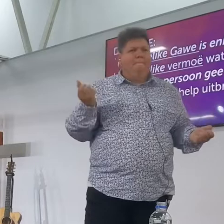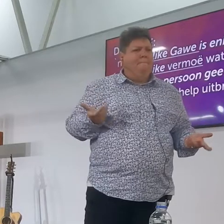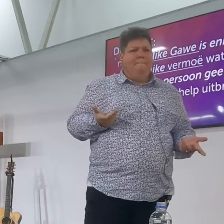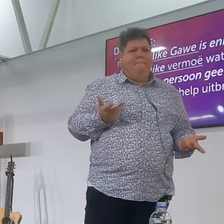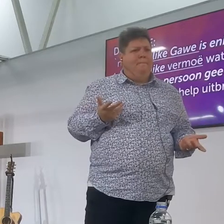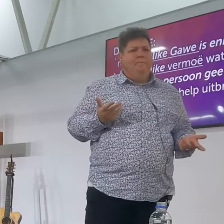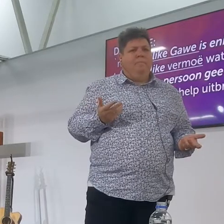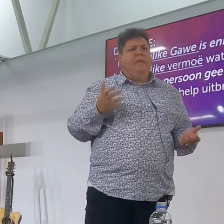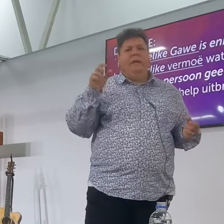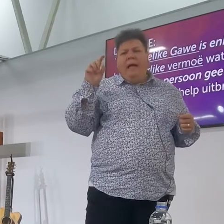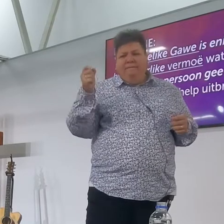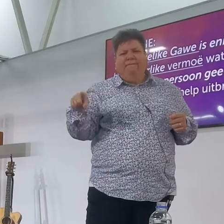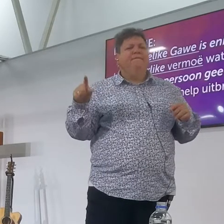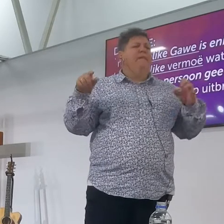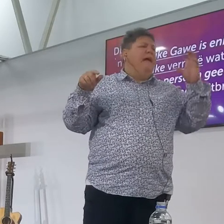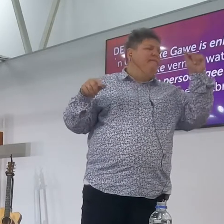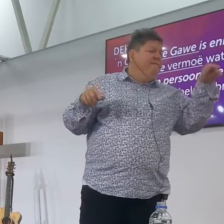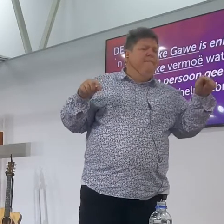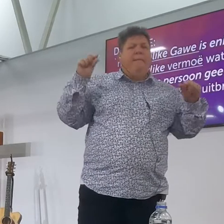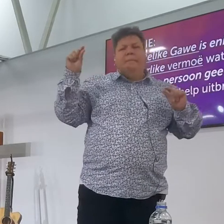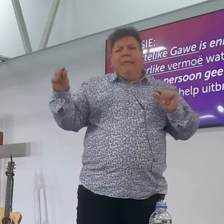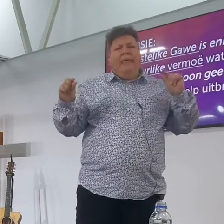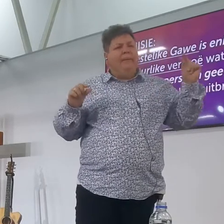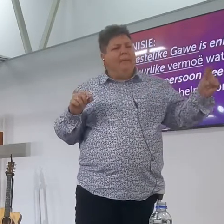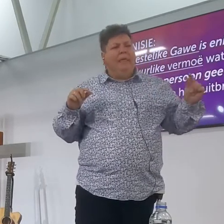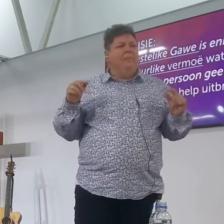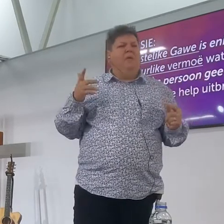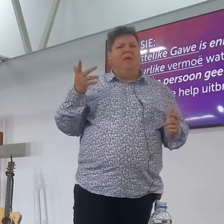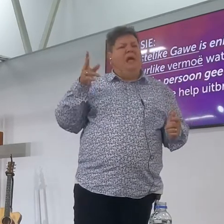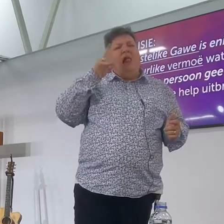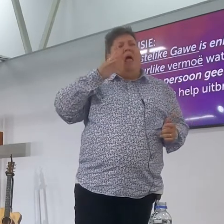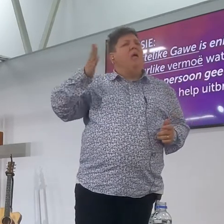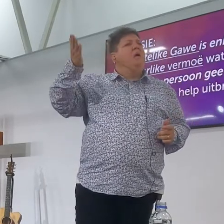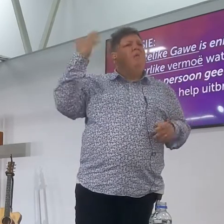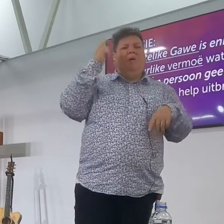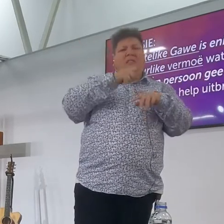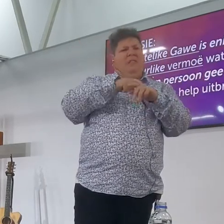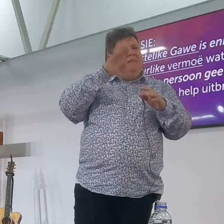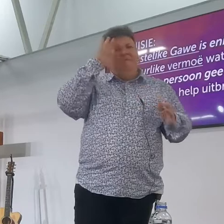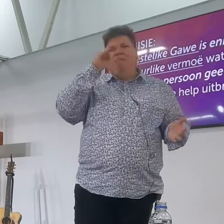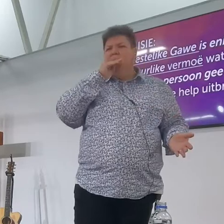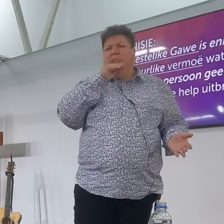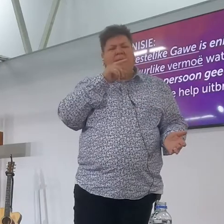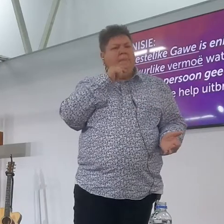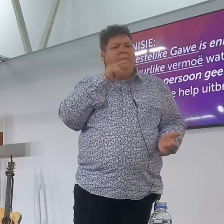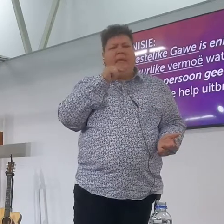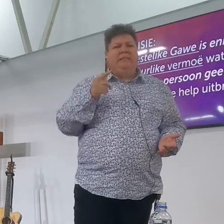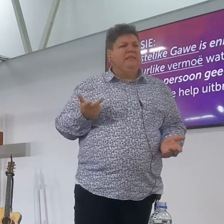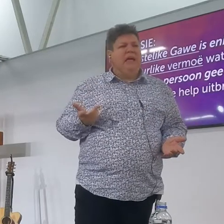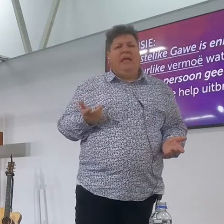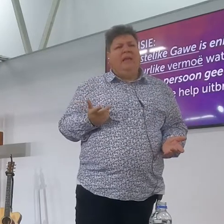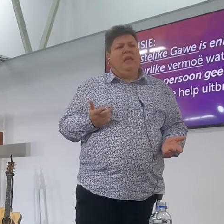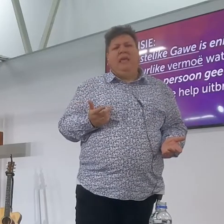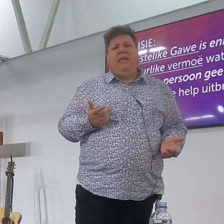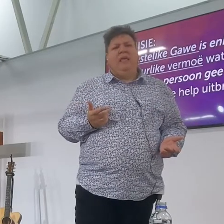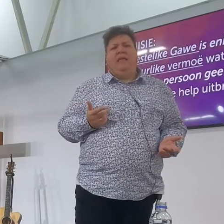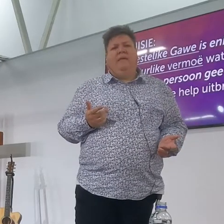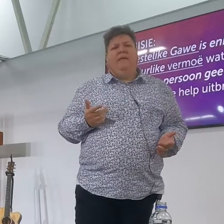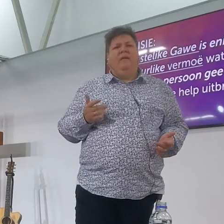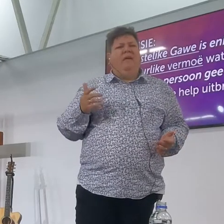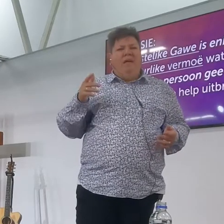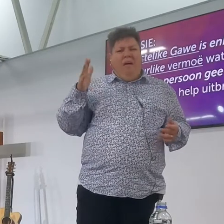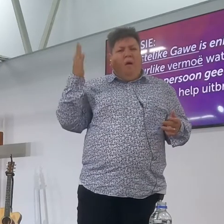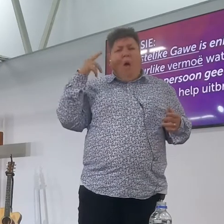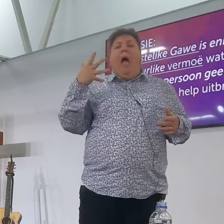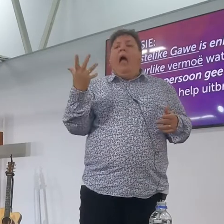verskillende lyste, hulle is op verskillende tye geskryf, dan kom jy agter, dit lyk nie of hulle geweet het wat die volledige lys is nie. Hulle moes dit ook uitfigure soos hulle aangaan. O, wag,